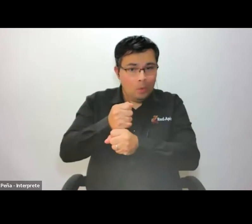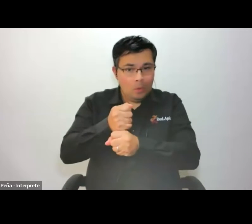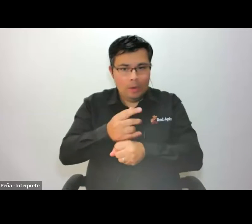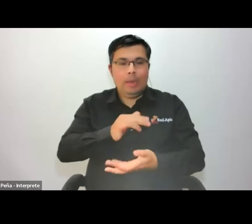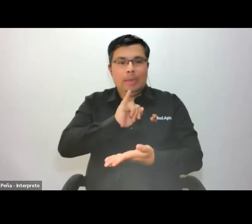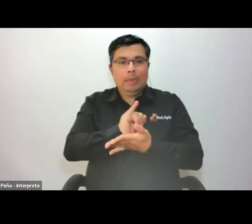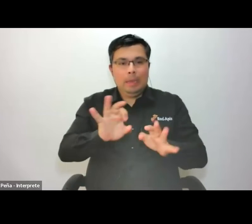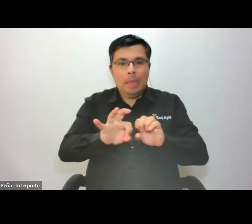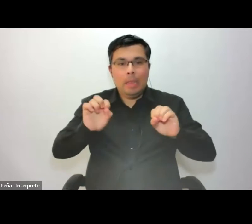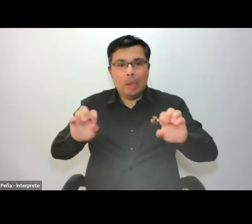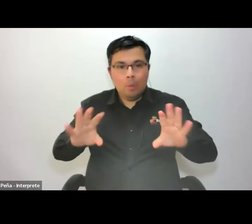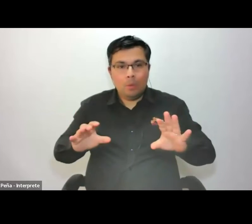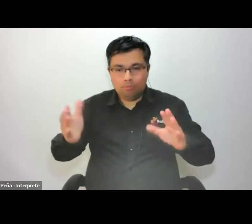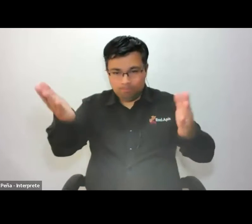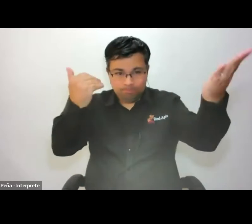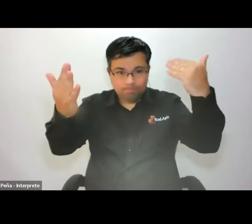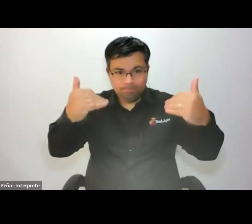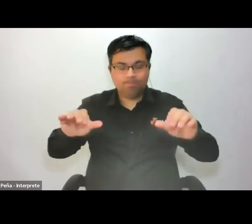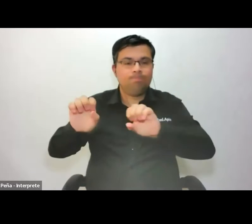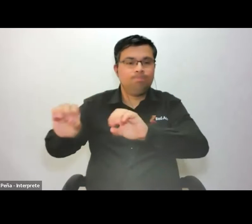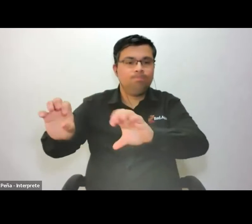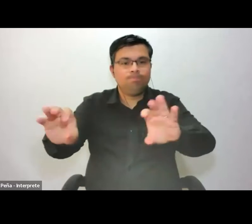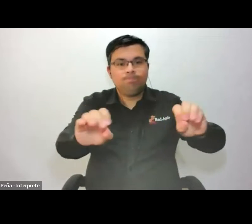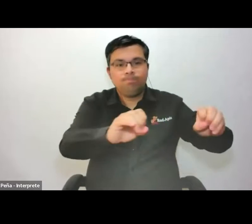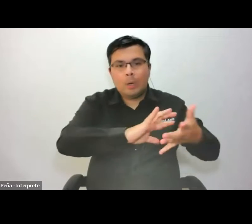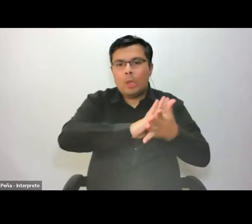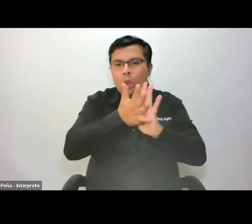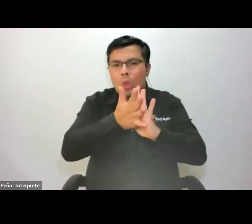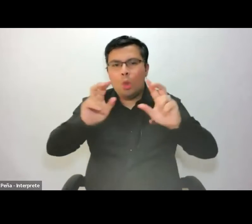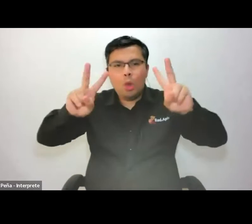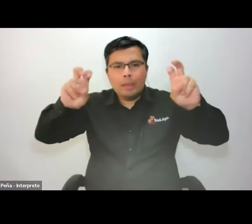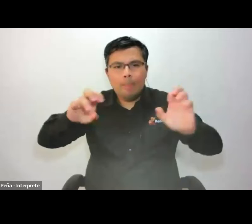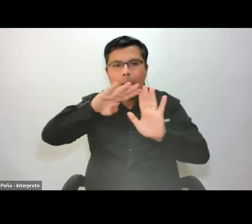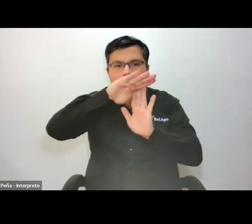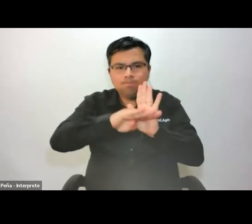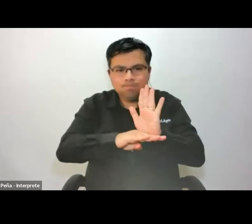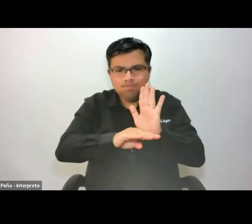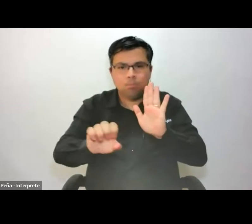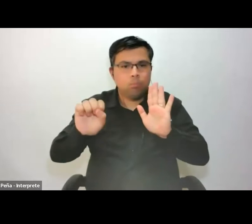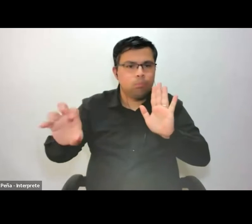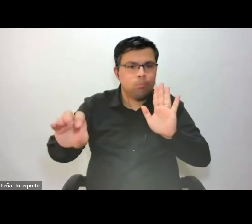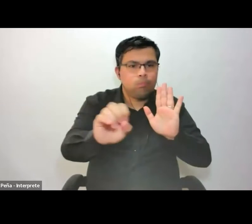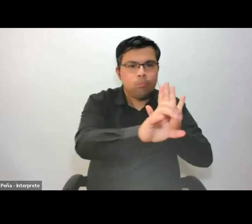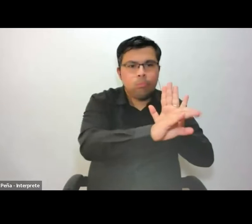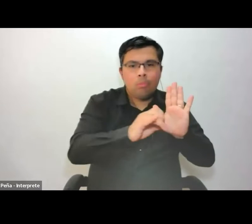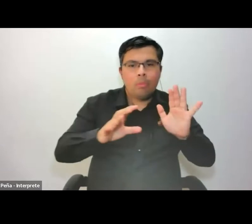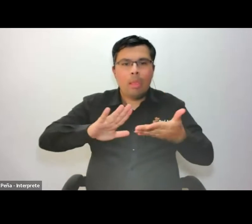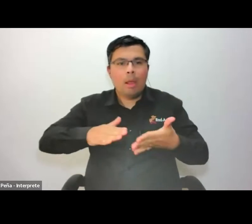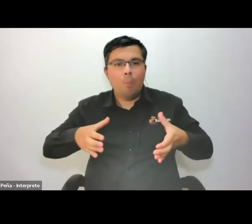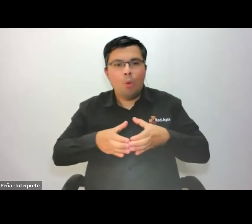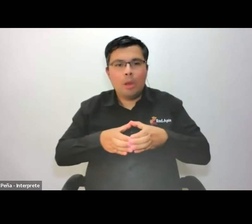asistentes de la educación también, de todos los estamentos respecto de las comunidades inclusivas y